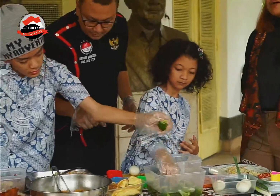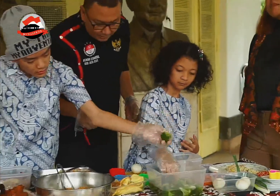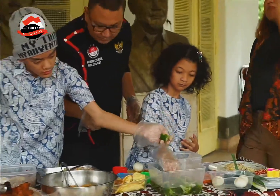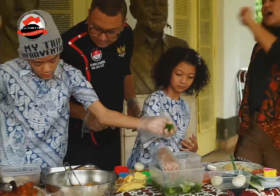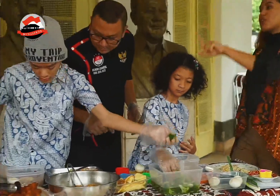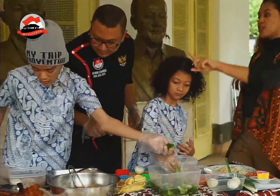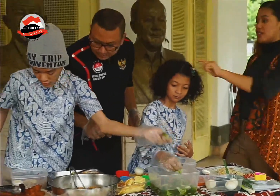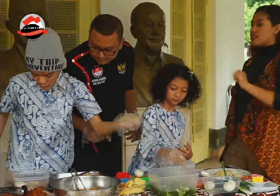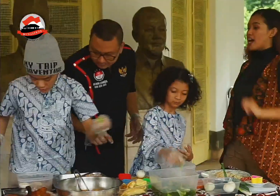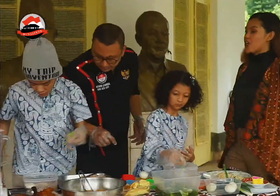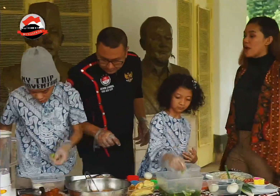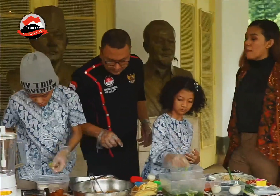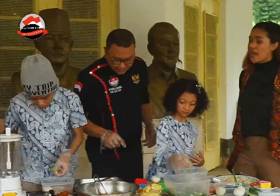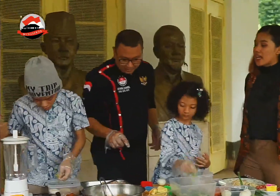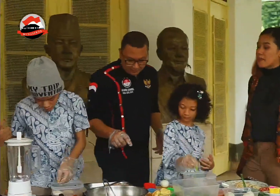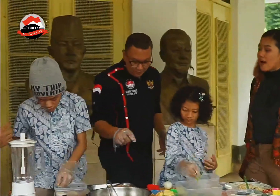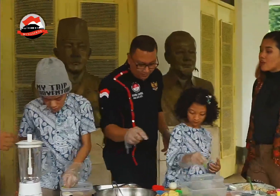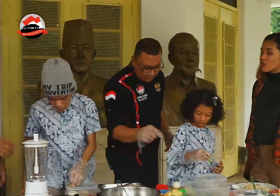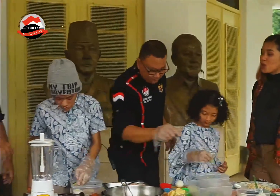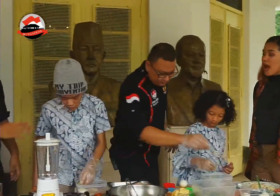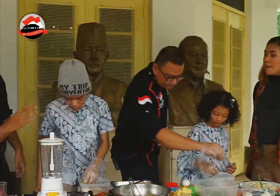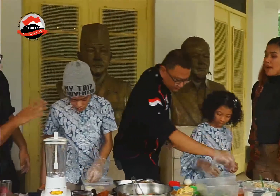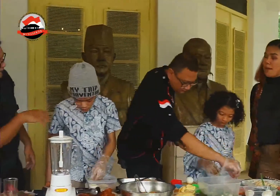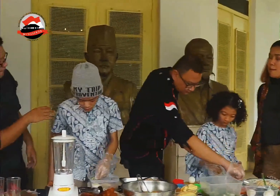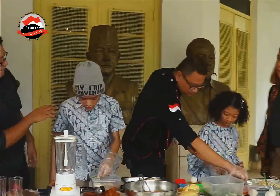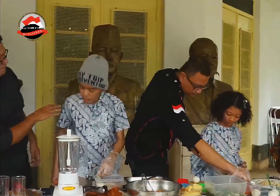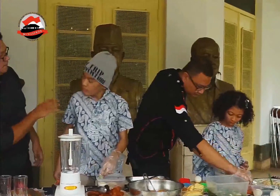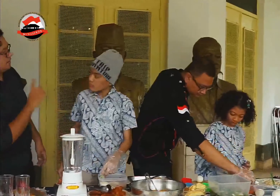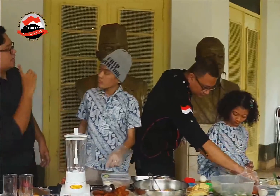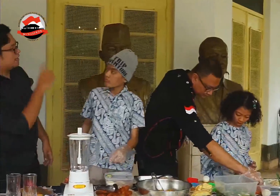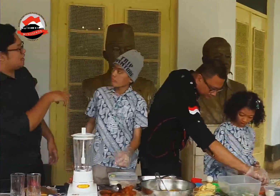sama Paul, sayur yang matanya paling udah Paul belum, suka apa?